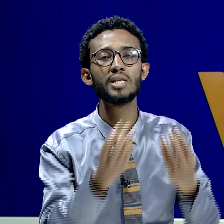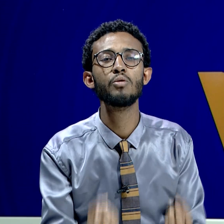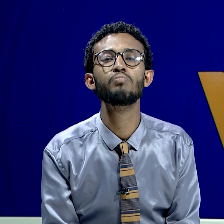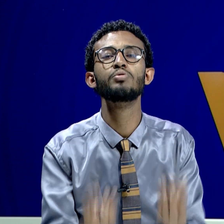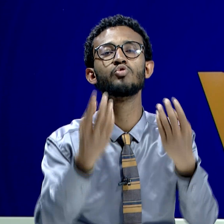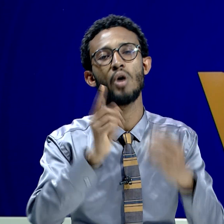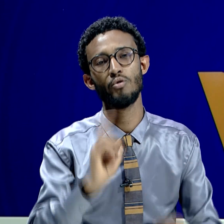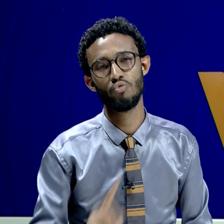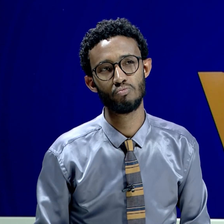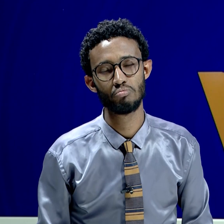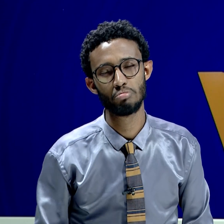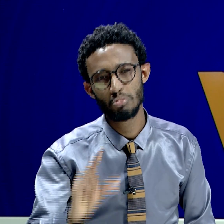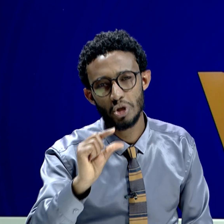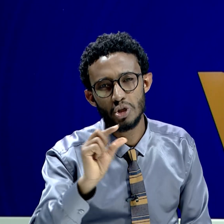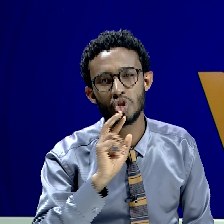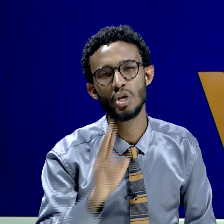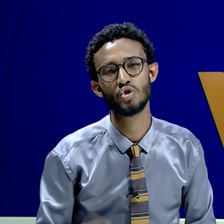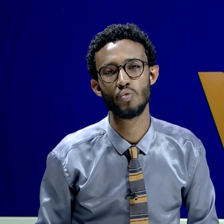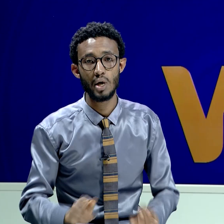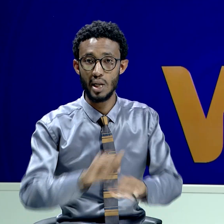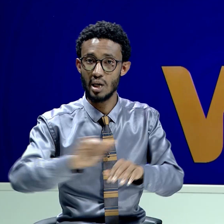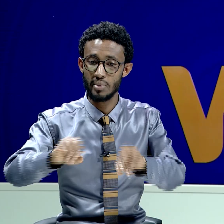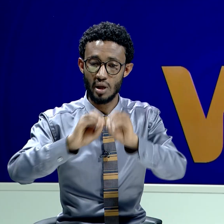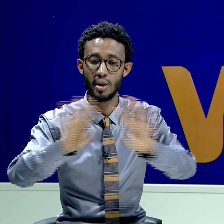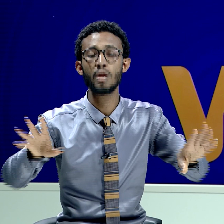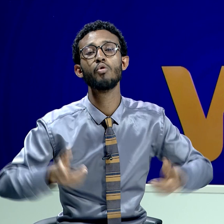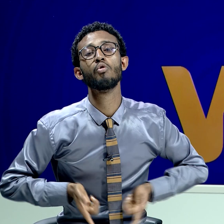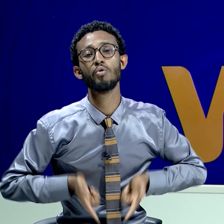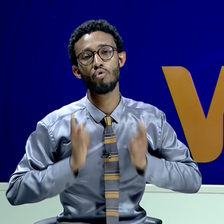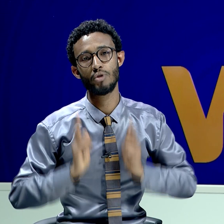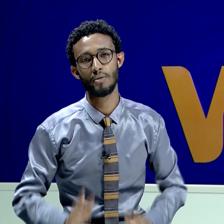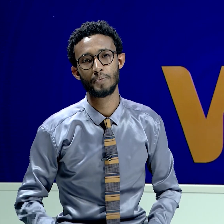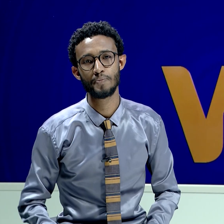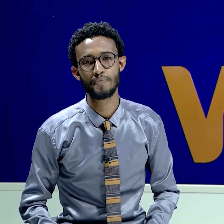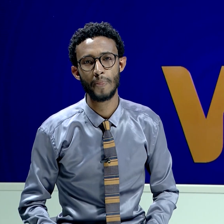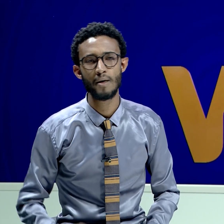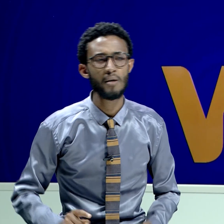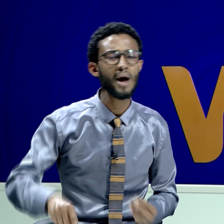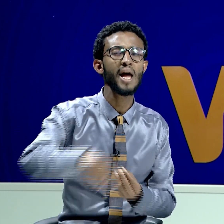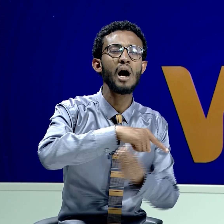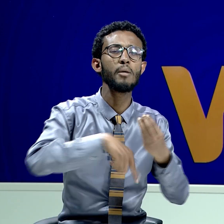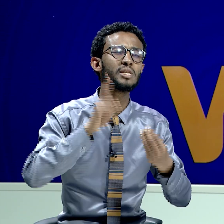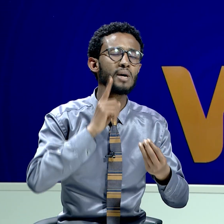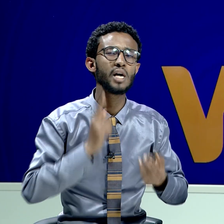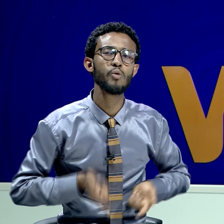ማህበረሰብ ብዙ አይደሉም፣ ትንሽ ናቸው። እነዛም ተበታትነው ነው የሚኖሩት። በአንድ አካባቢ መስማት ሰናቸው